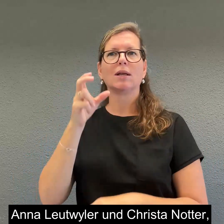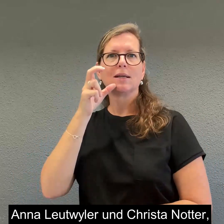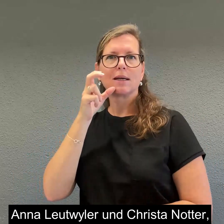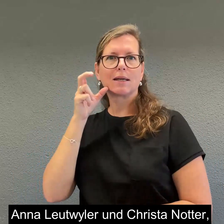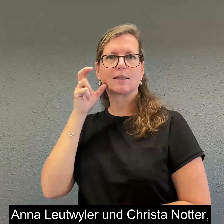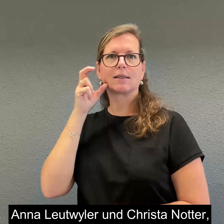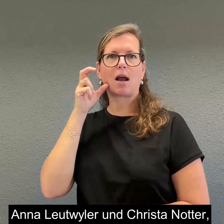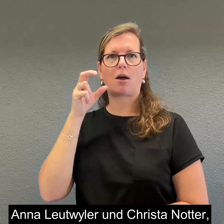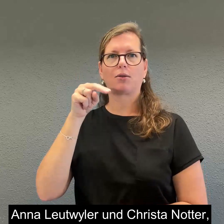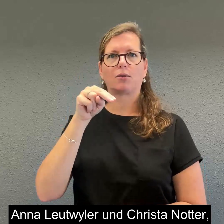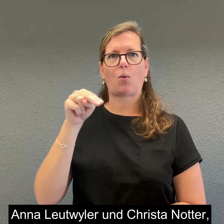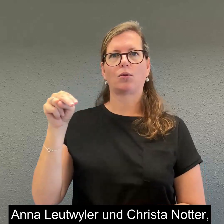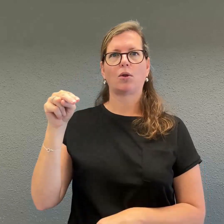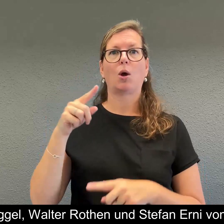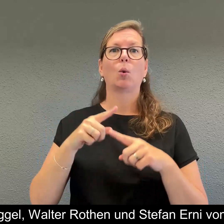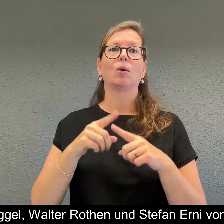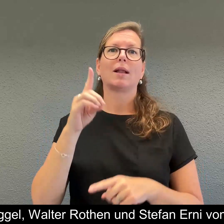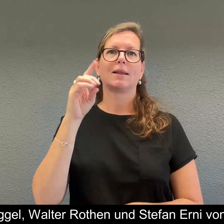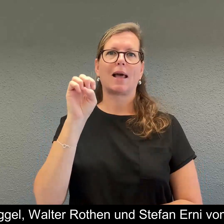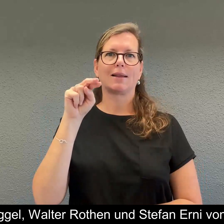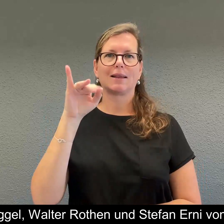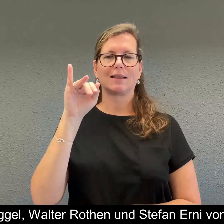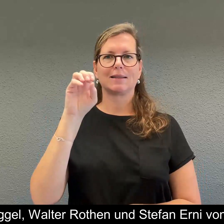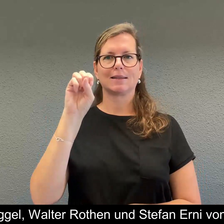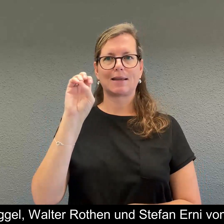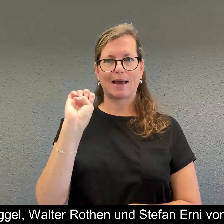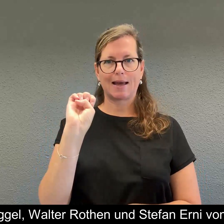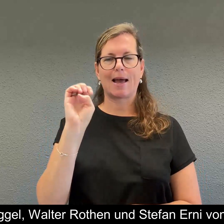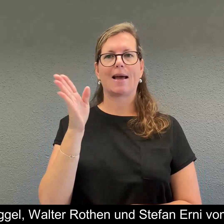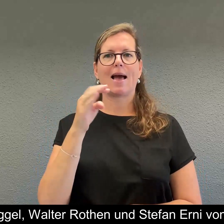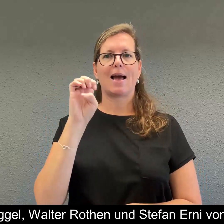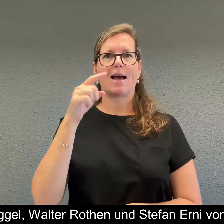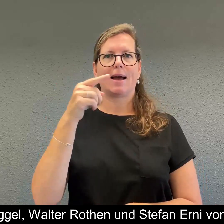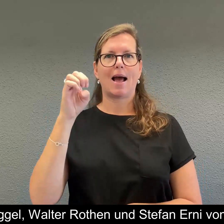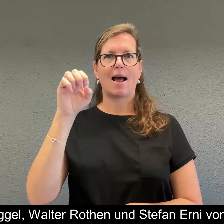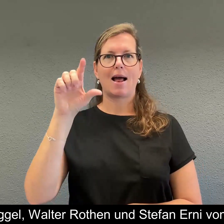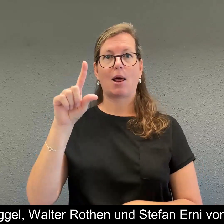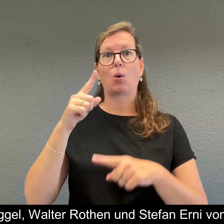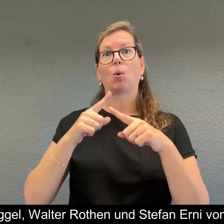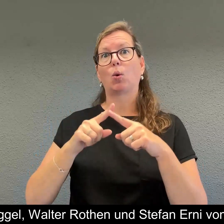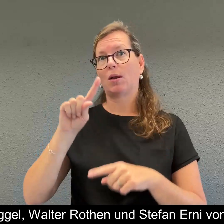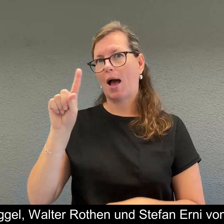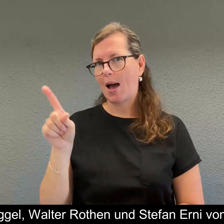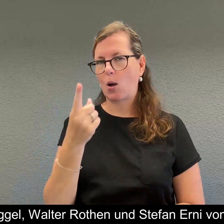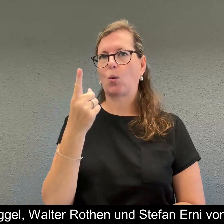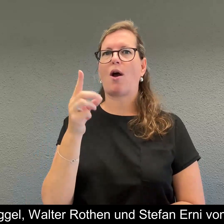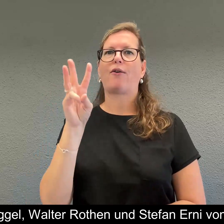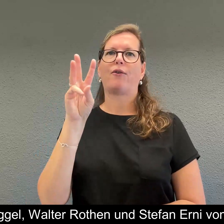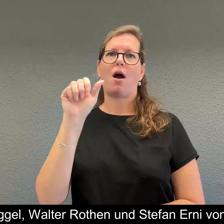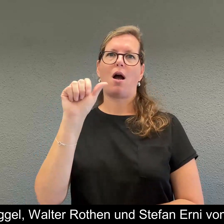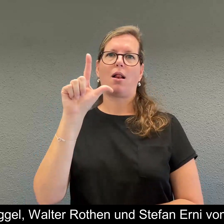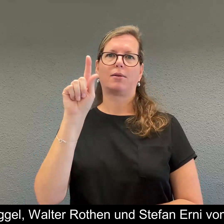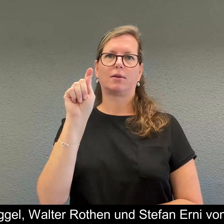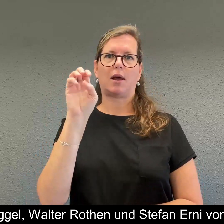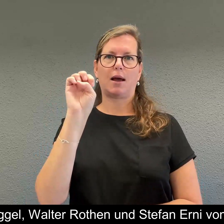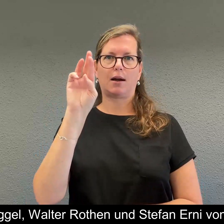Christa Notter, Denise Eckel, Walter Rothen